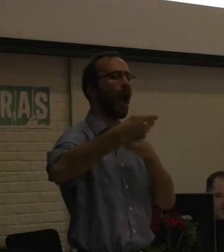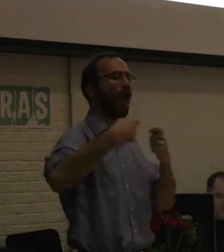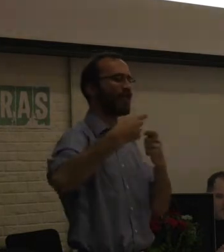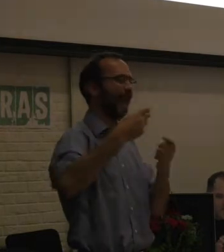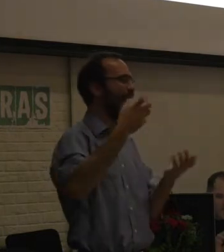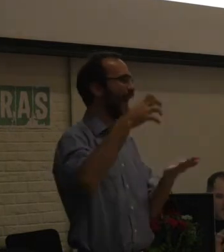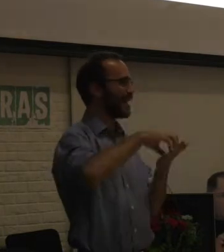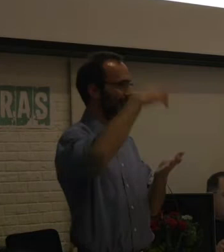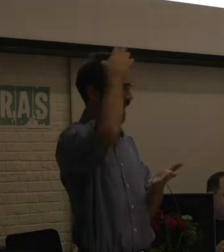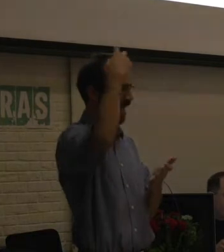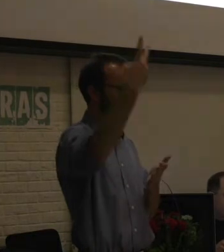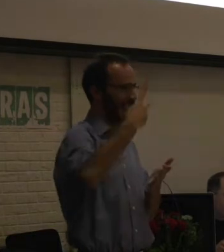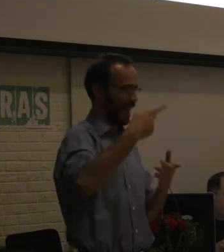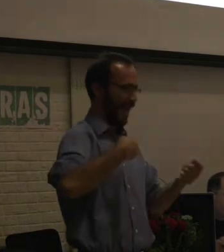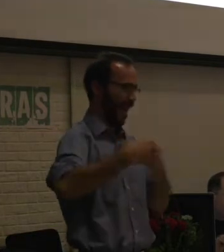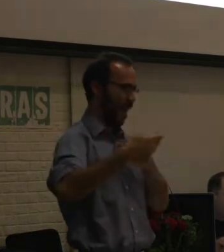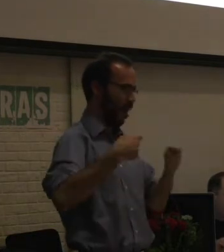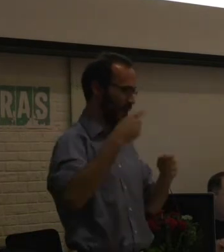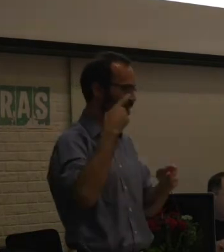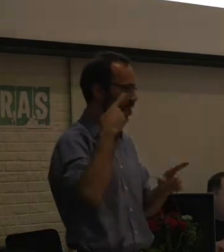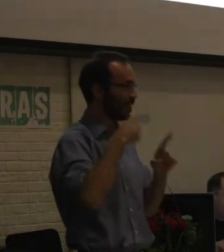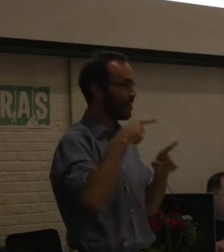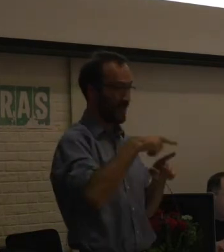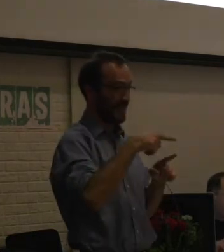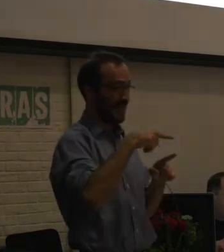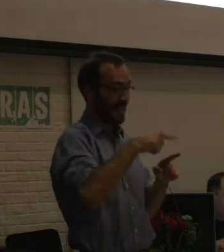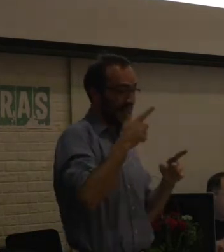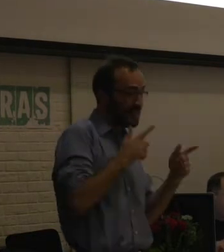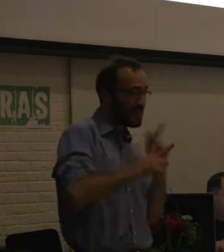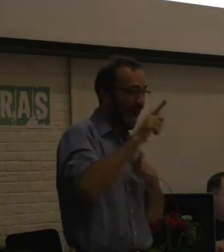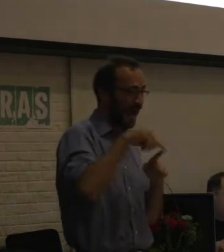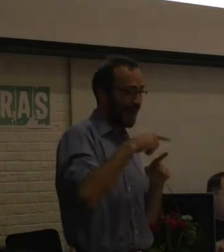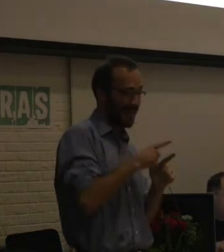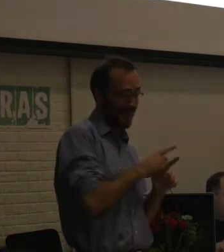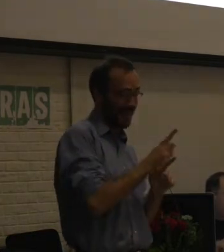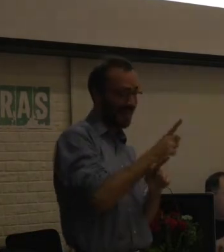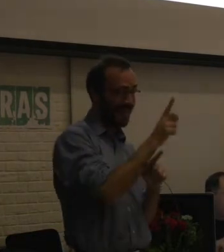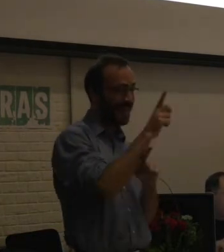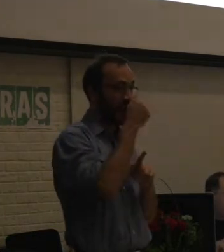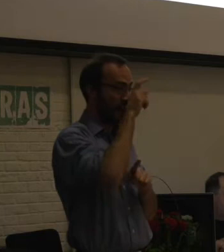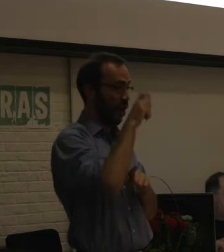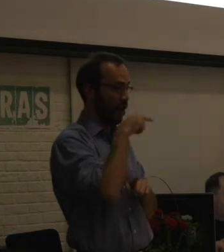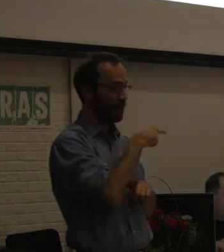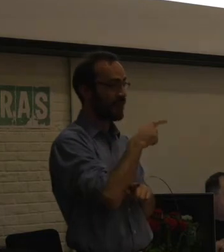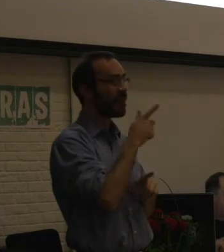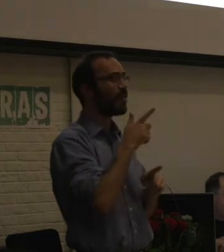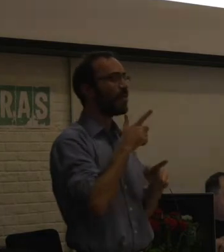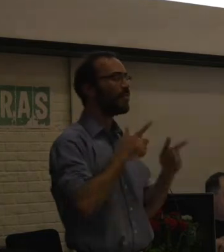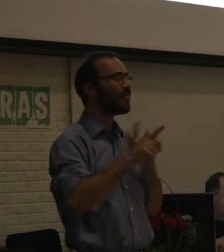dejo. Bueno, voy a contar solo una cosa. En este viaje, Ruy González de Clavijo dice que pasa junto